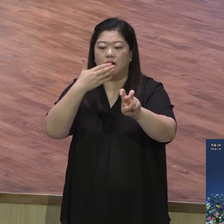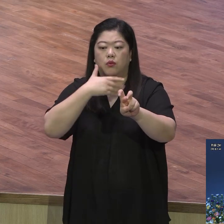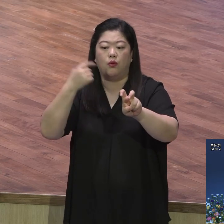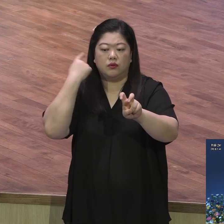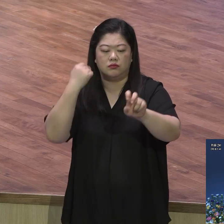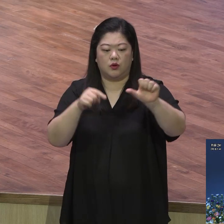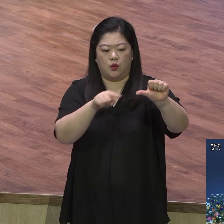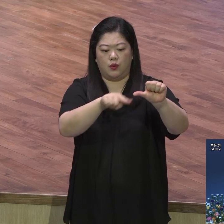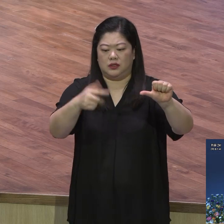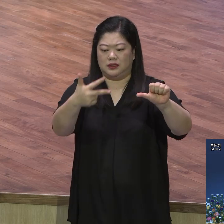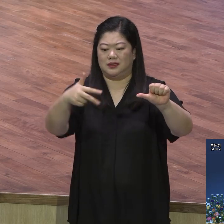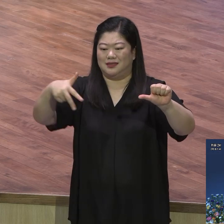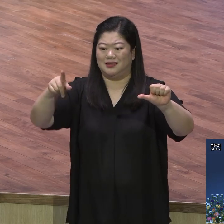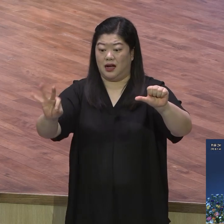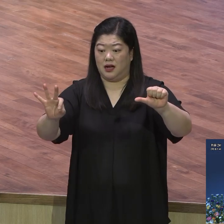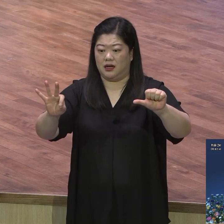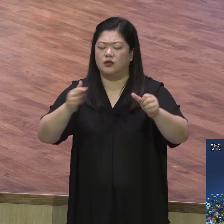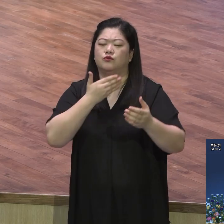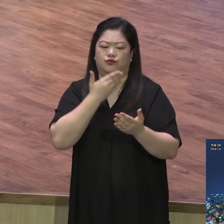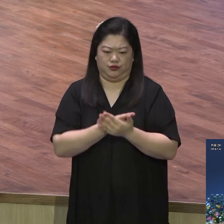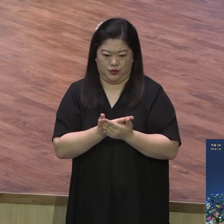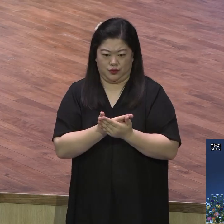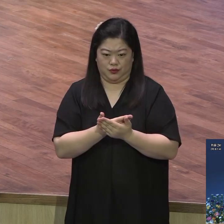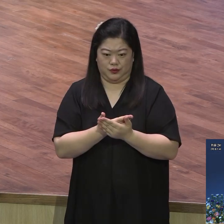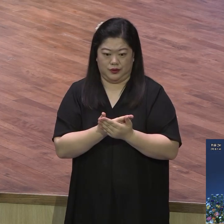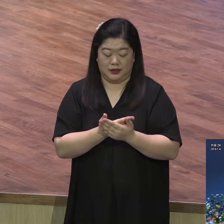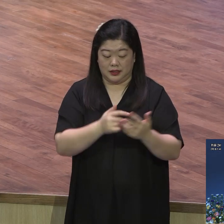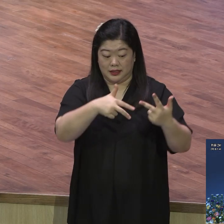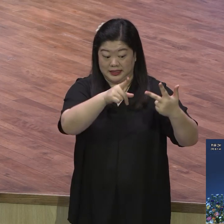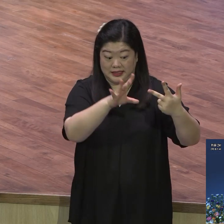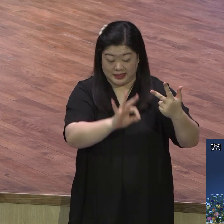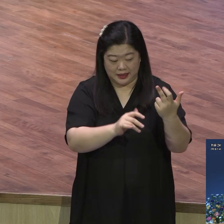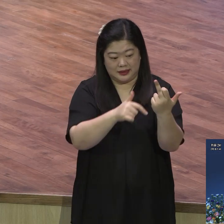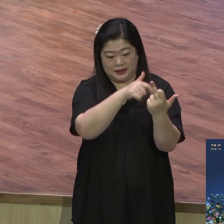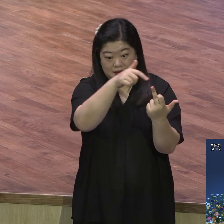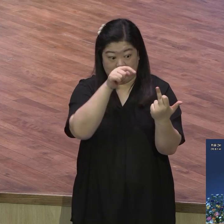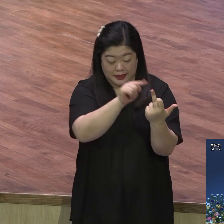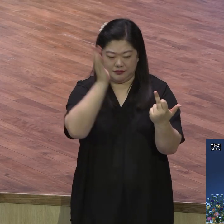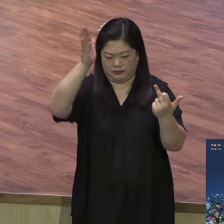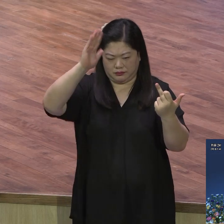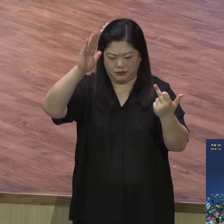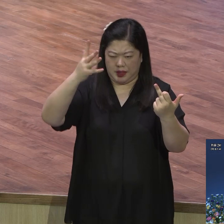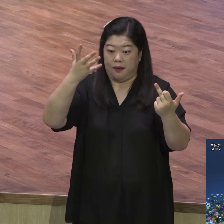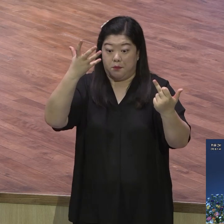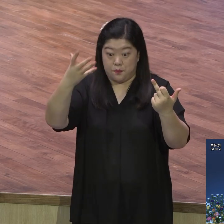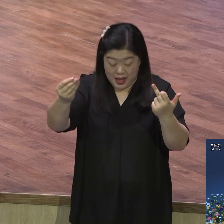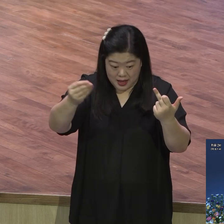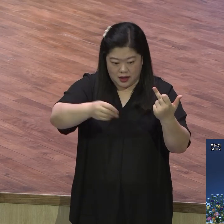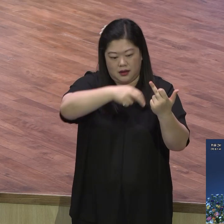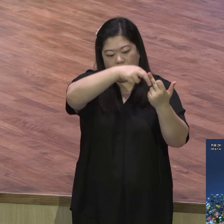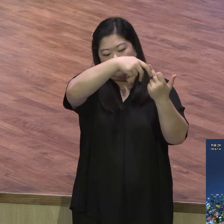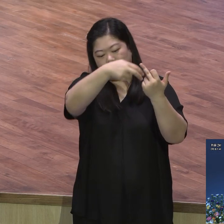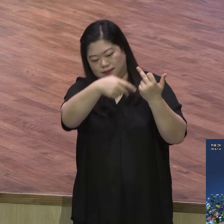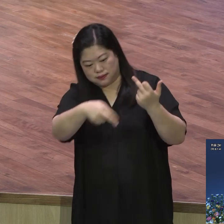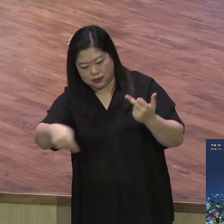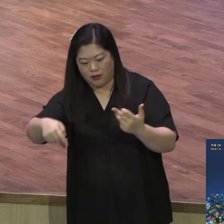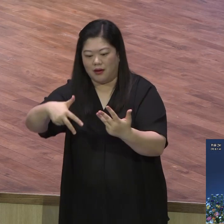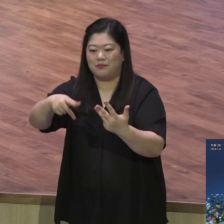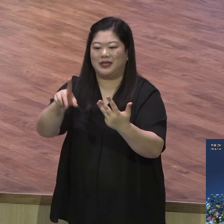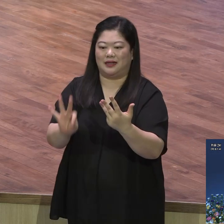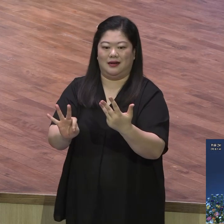됩니다. 그리고 난 후에 이제 산에서 내려오셔서 이제는 본격적으로 현장사역을